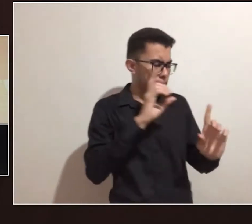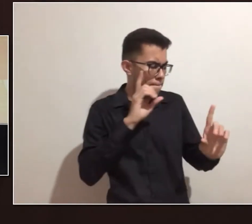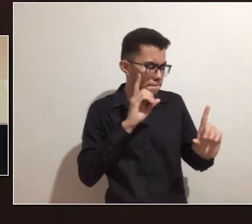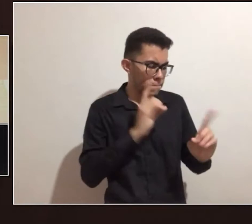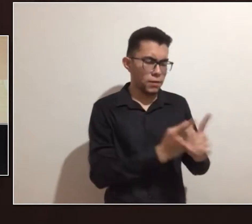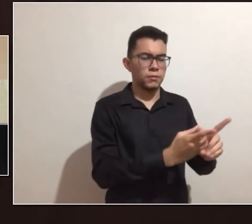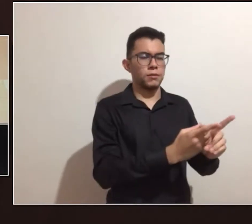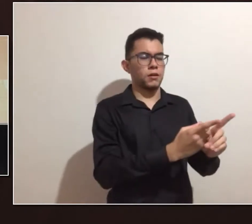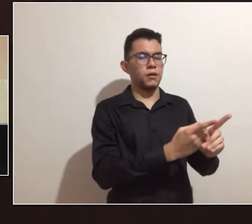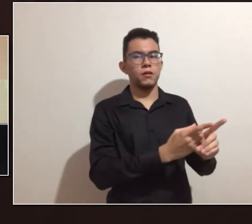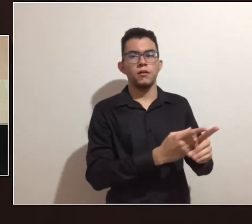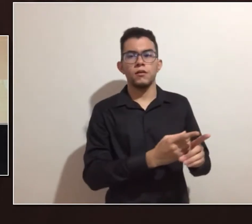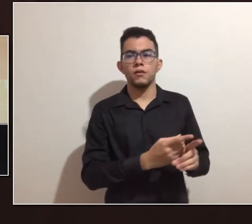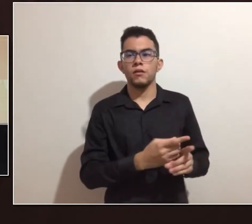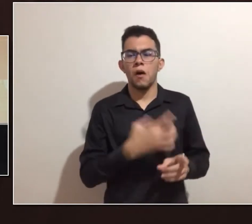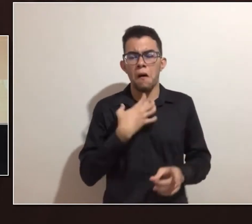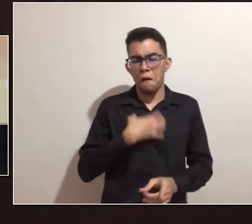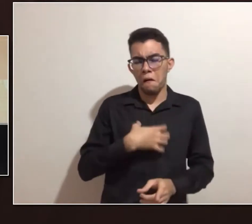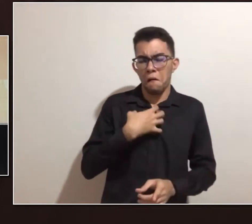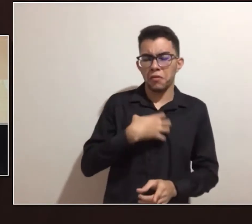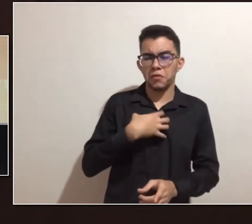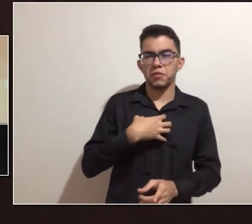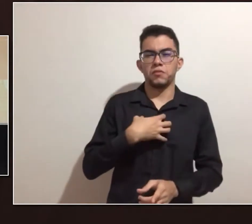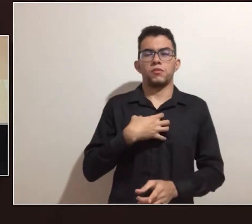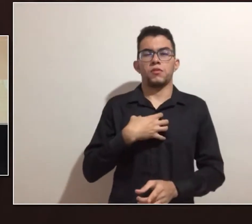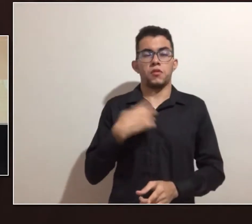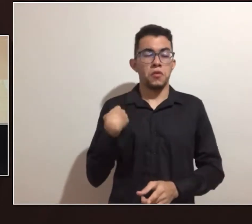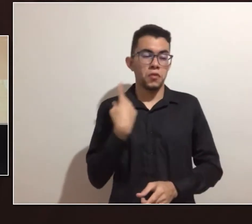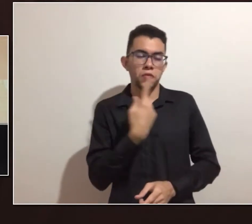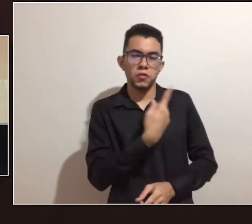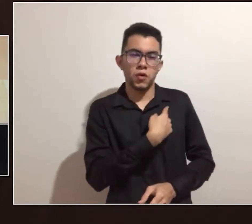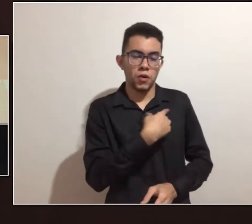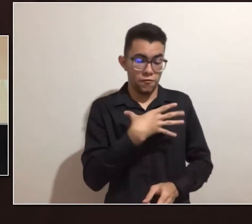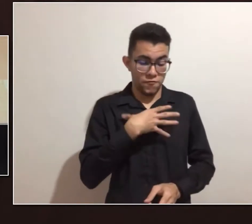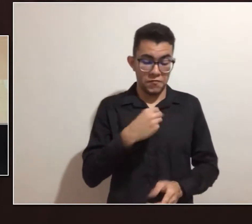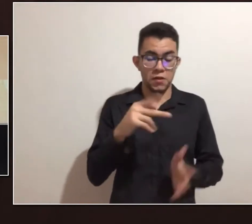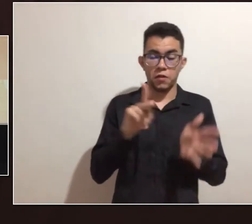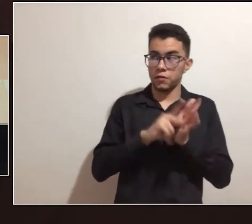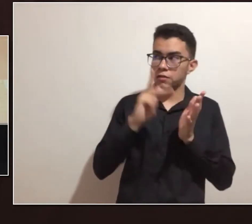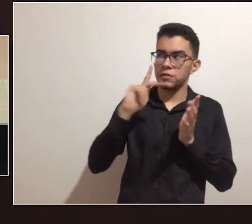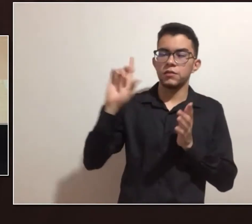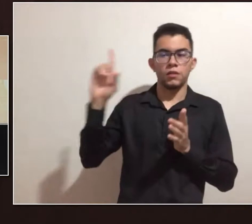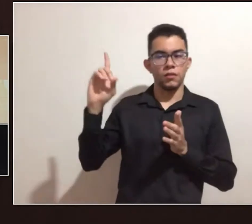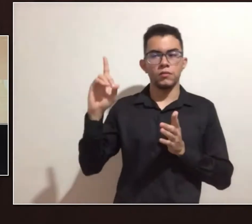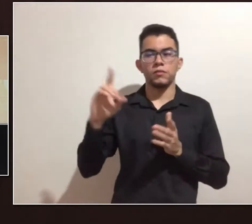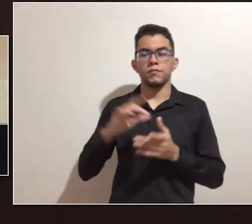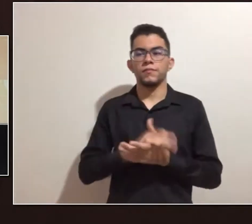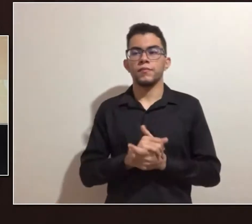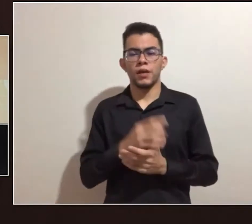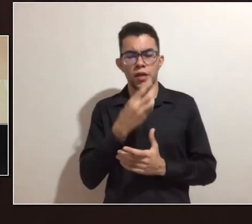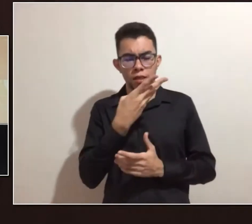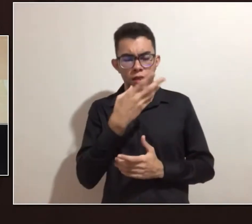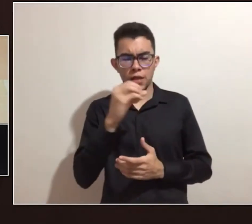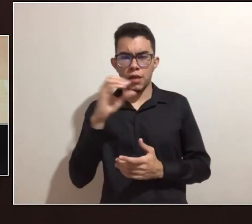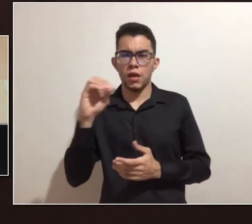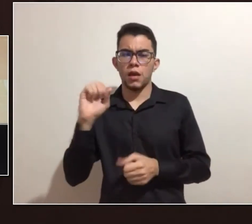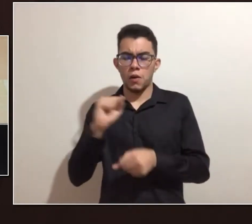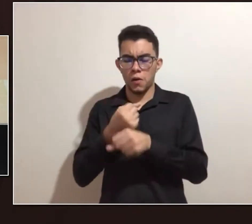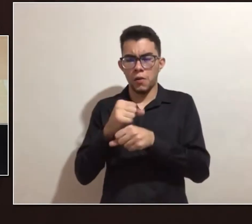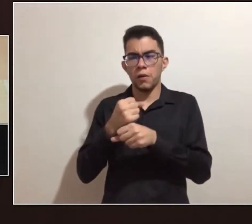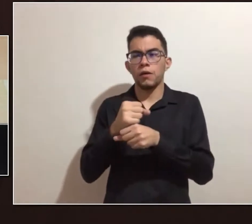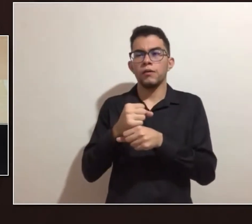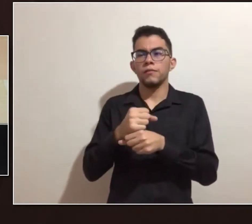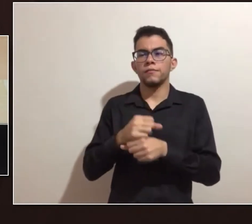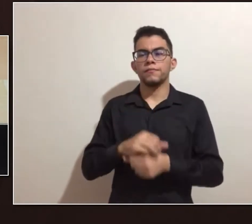ódio pelos cristãos, tá? E perseguiu por 300 anos. Eu vou explicar hoje, tá? Então, a primeira